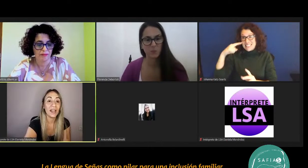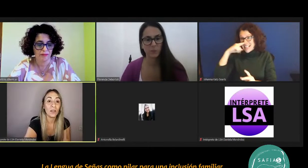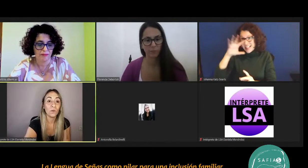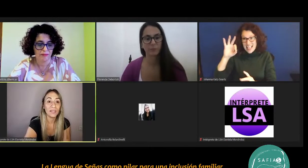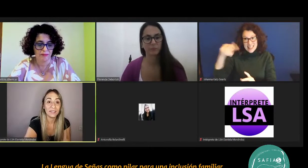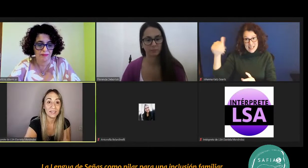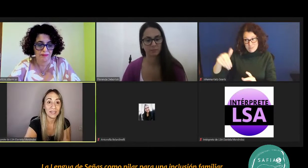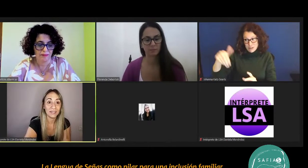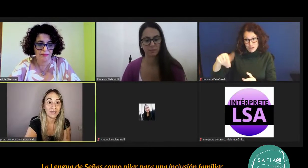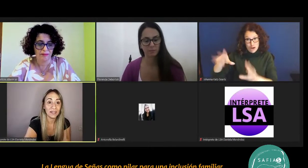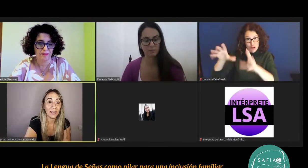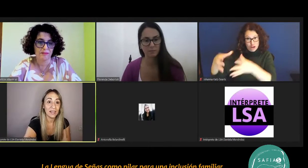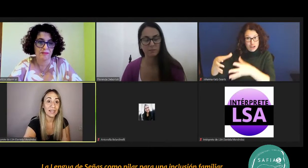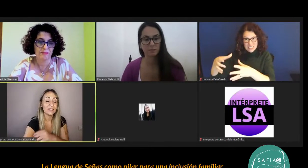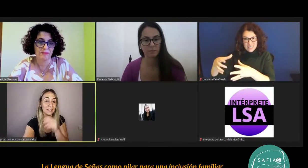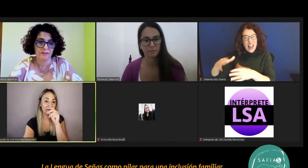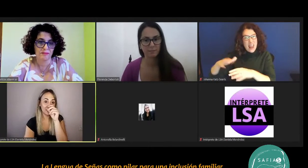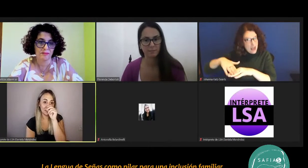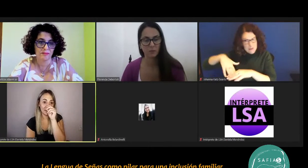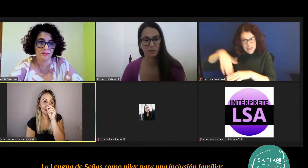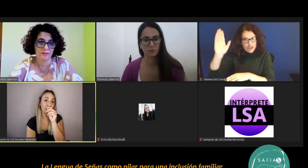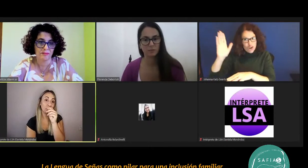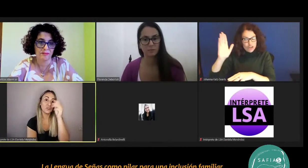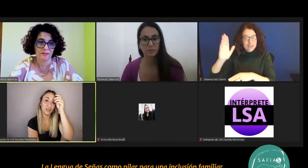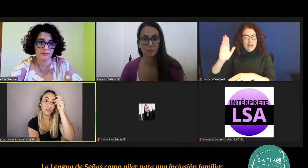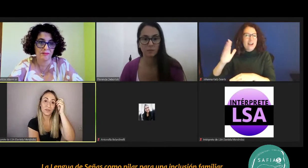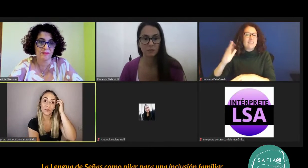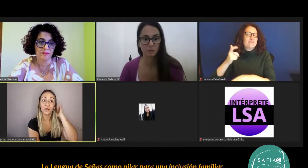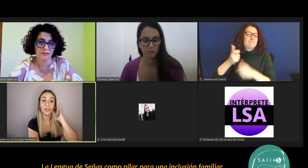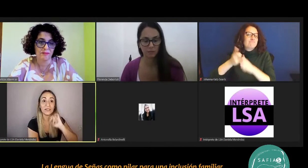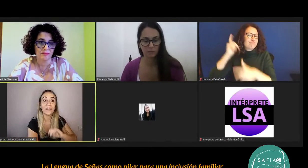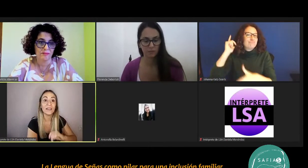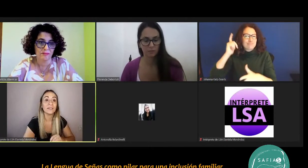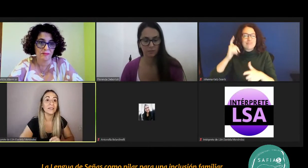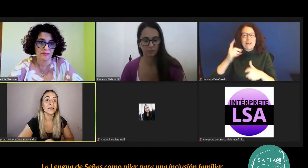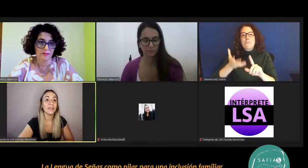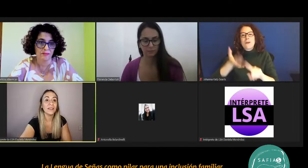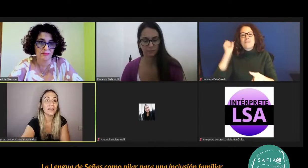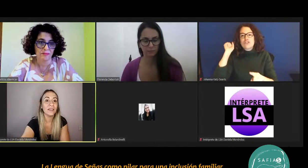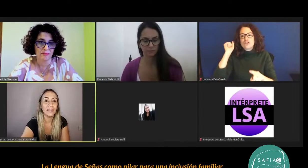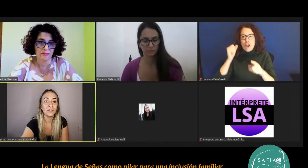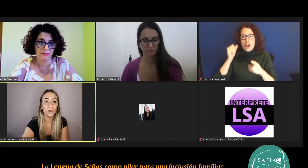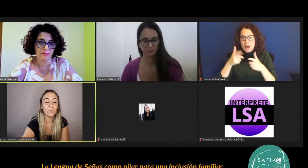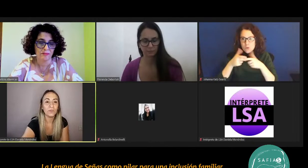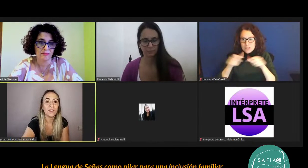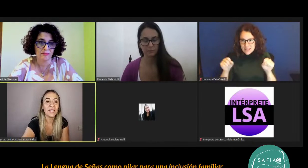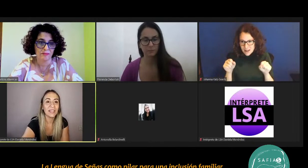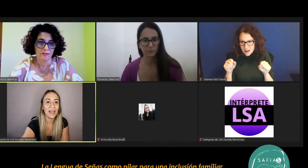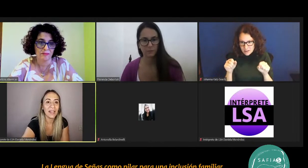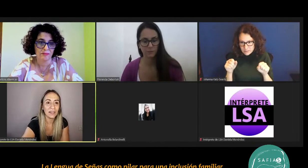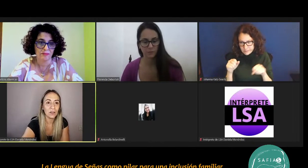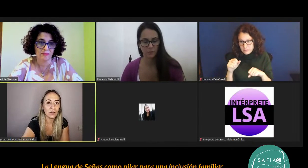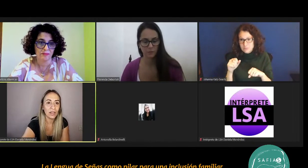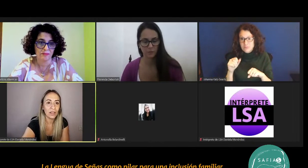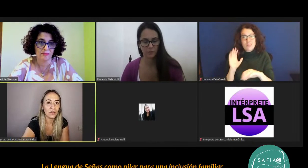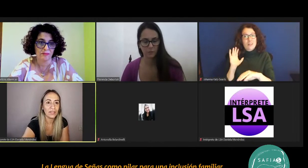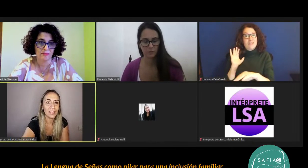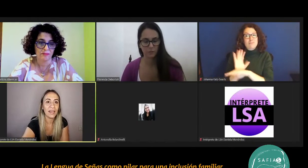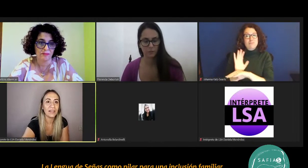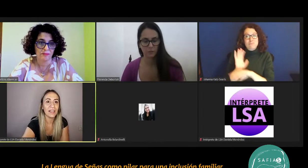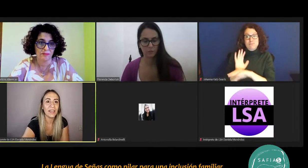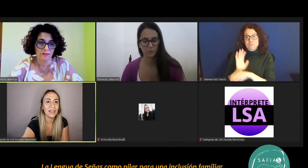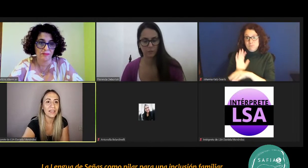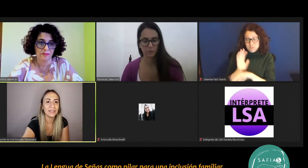usuarias de la lengua de señas. Este 70 millones de personas, ¿sí? Son personas que han logrado